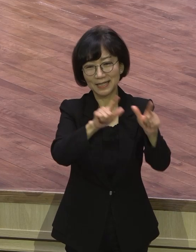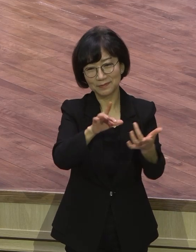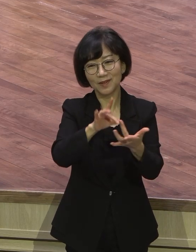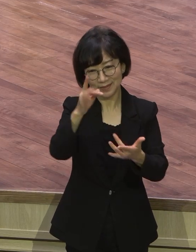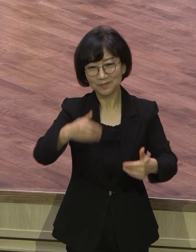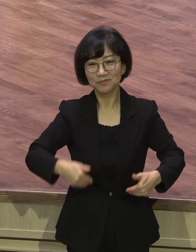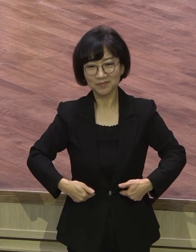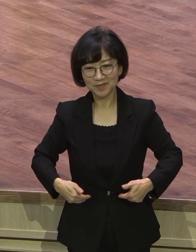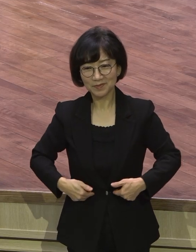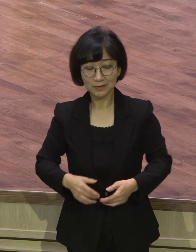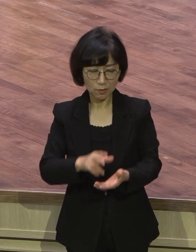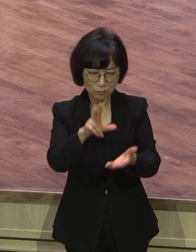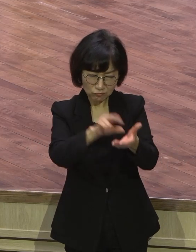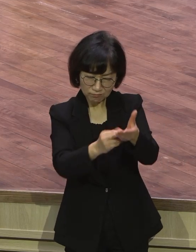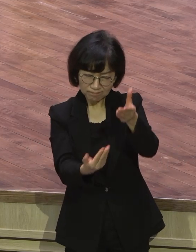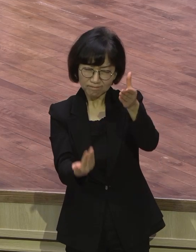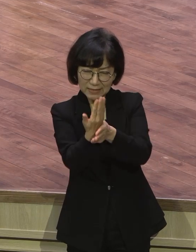상황이 왔을 때.